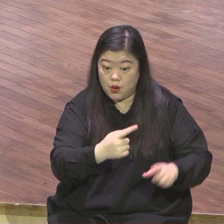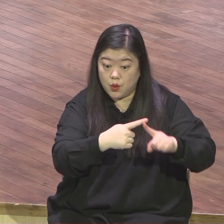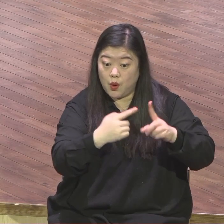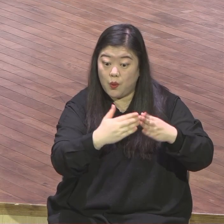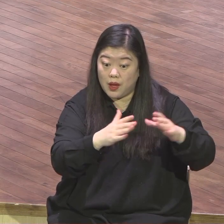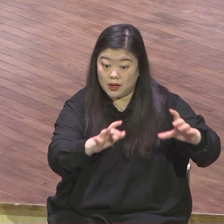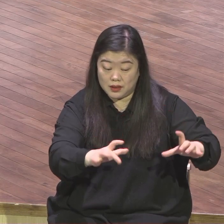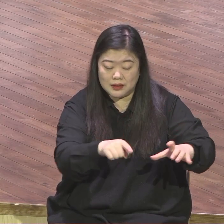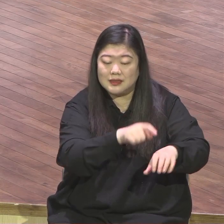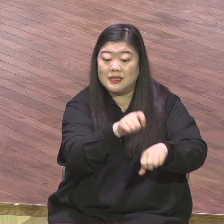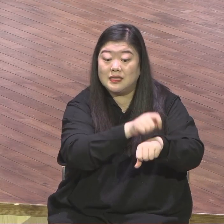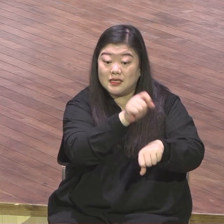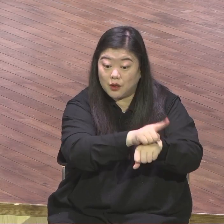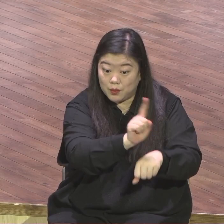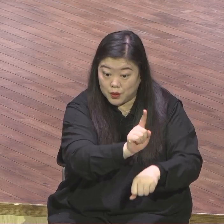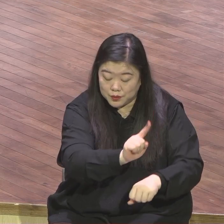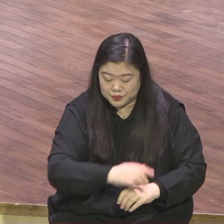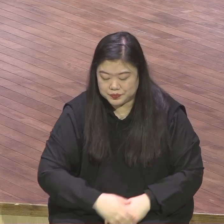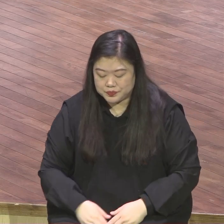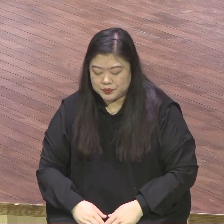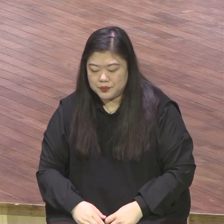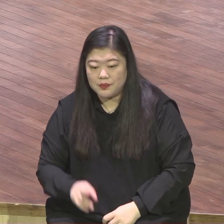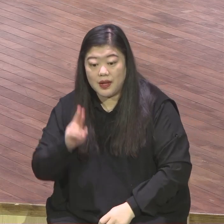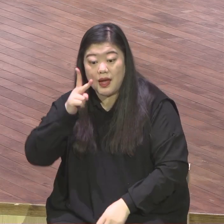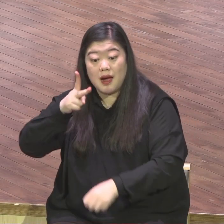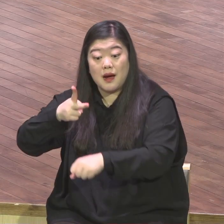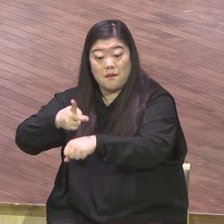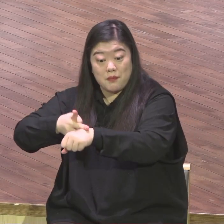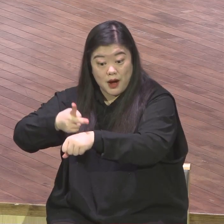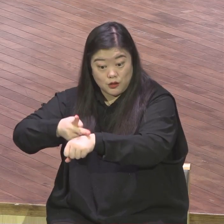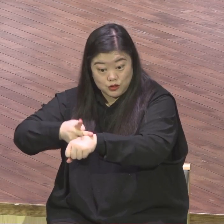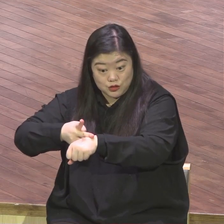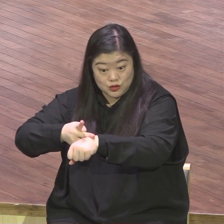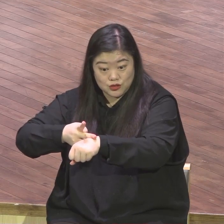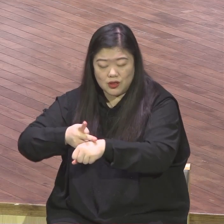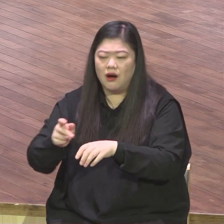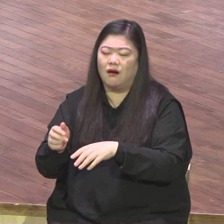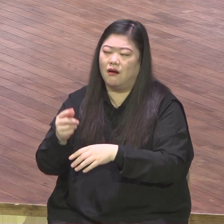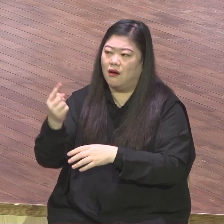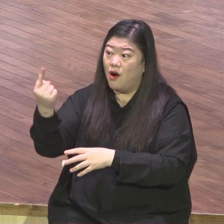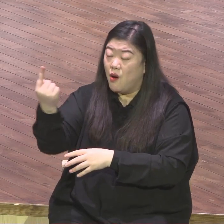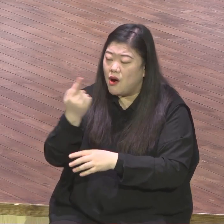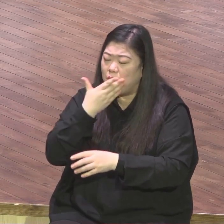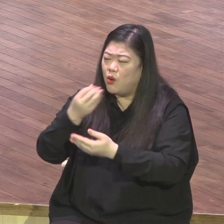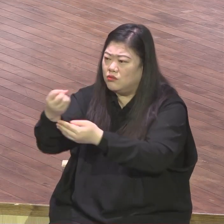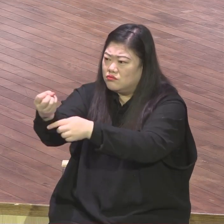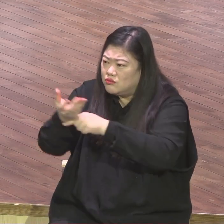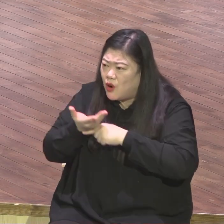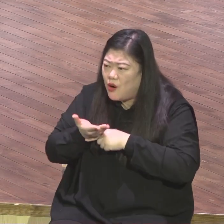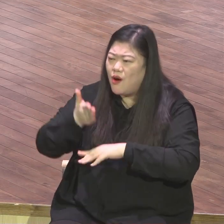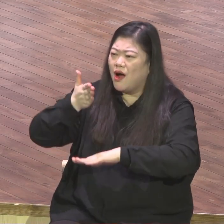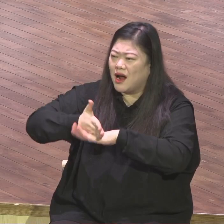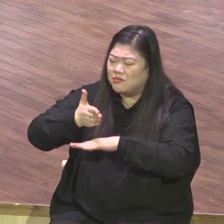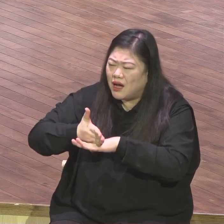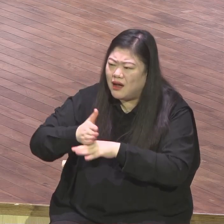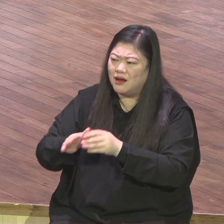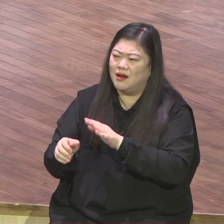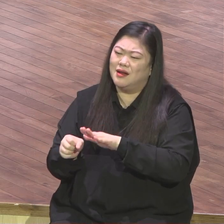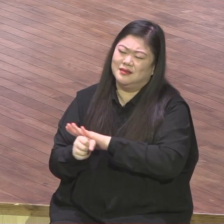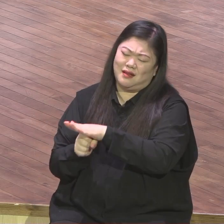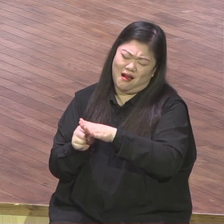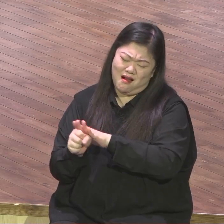교회는 전도자 바울에 대한 사랑이 많았고 복음 전파에 대한 열정도